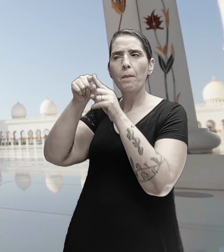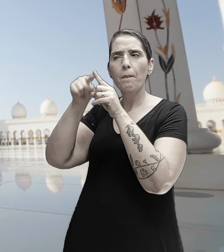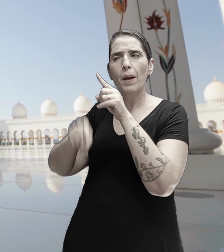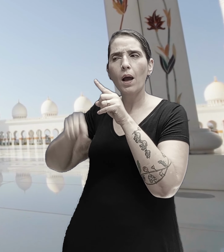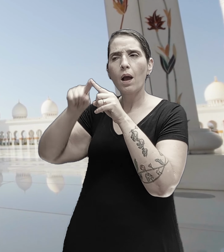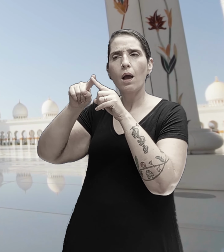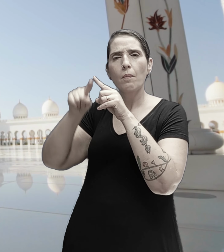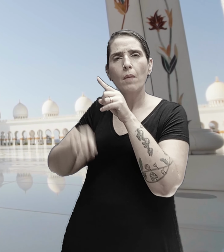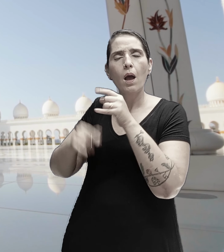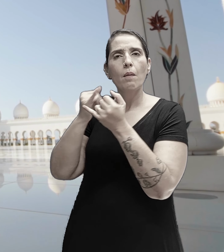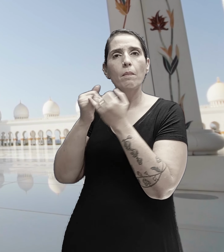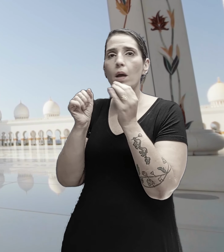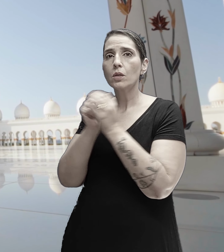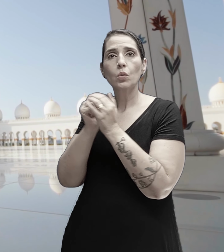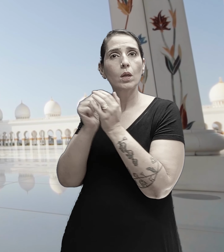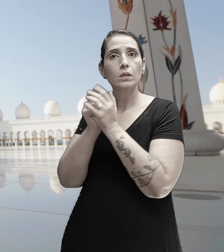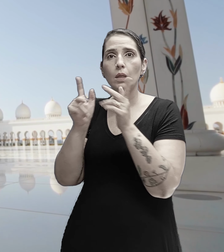parecia orar por mim.